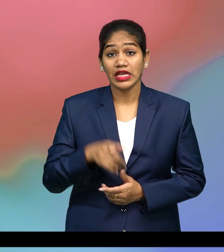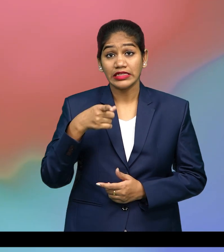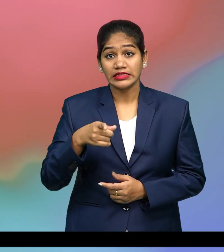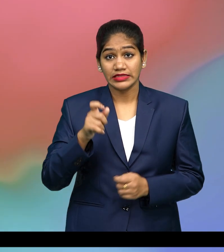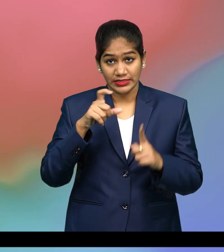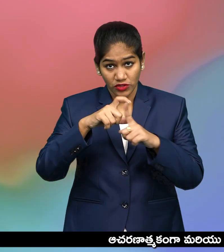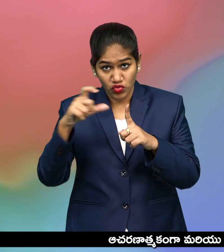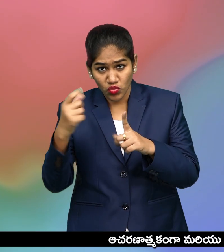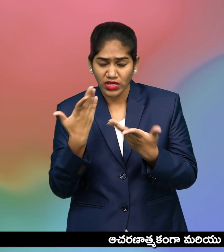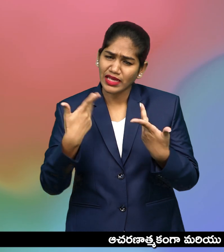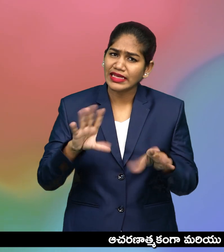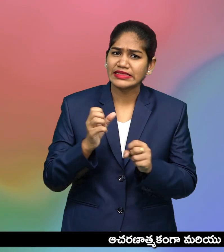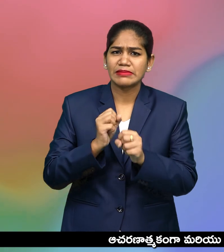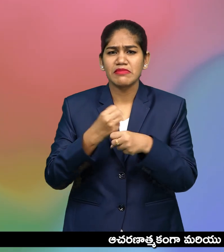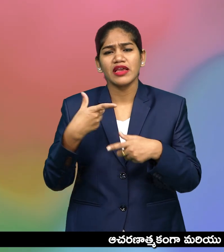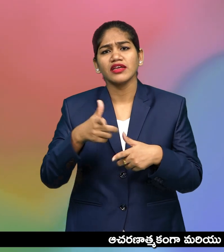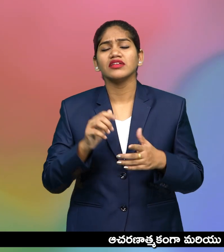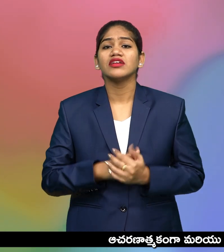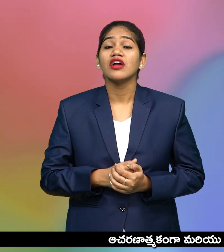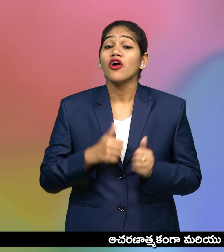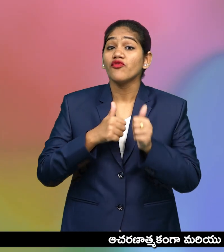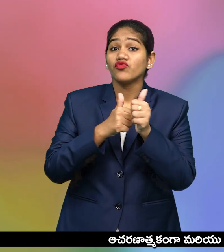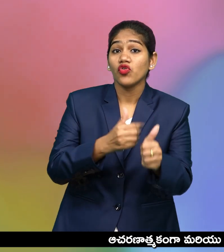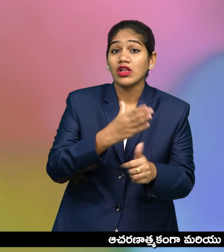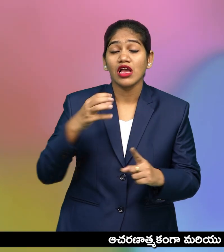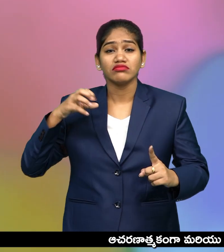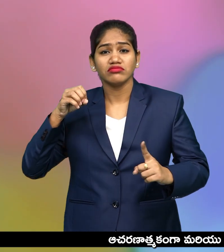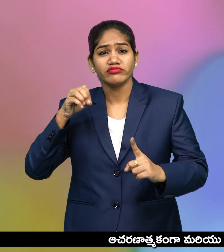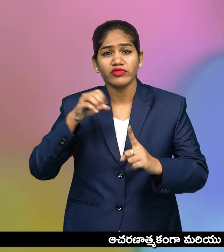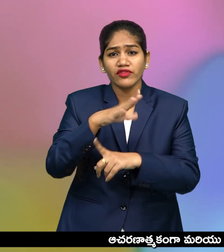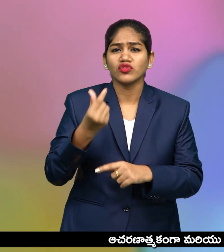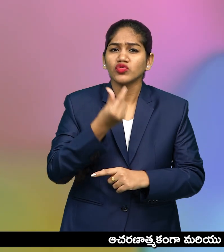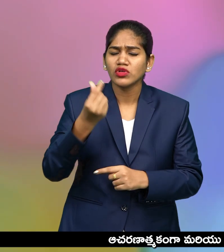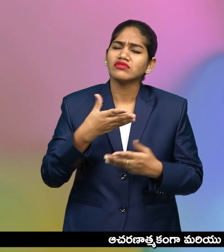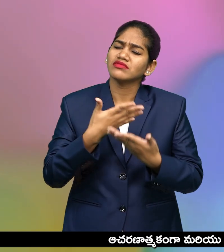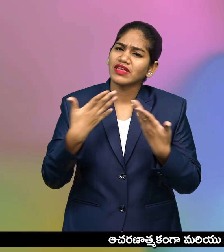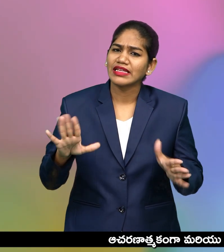దేనినైనా ఆచరణాత్మకంగా మరియు సమర్థవంతంగా ఉపయోగించుకునే చర్య.